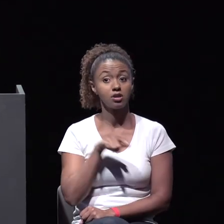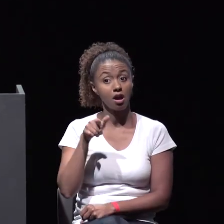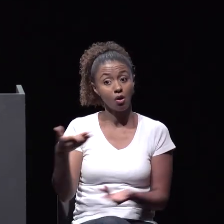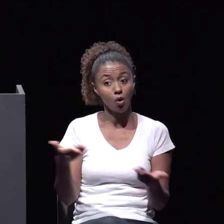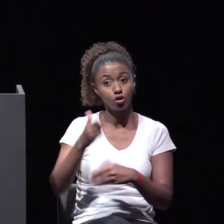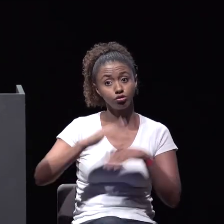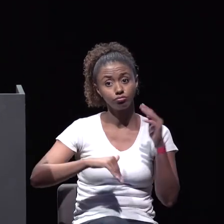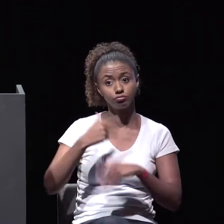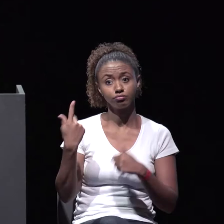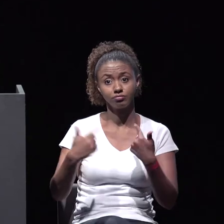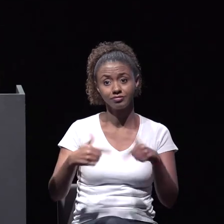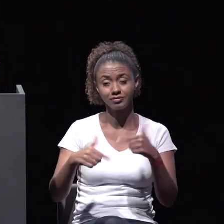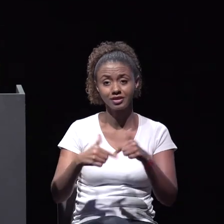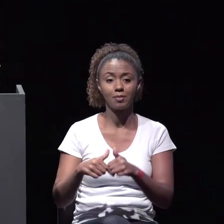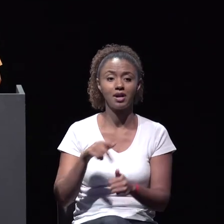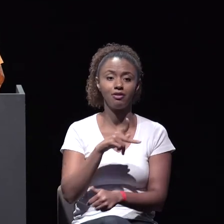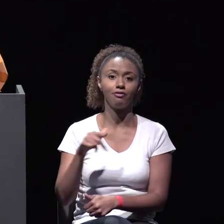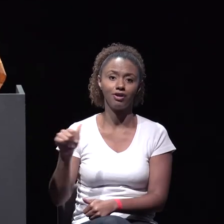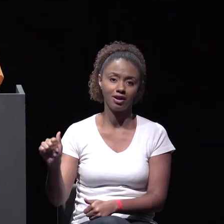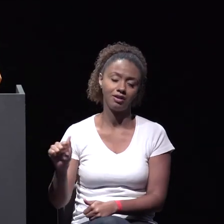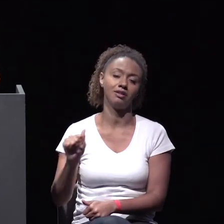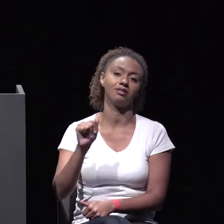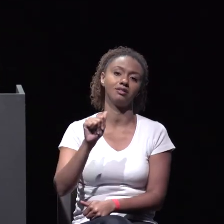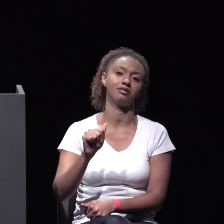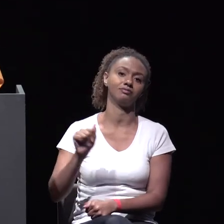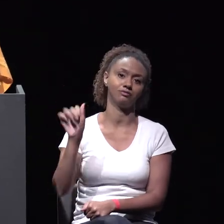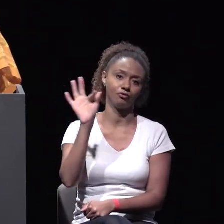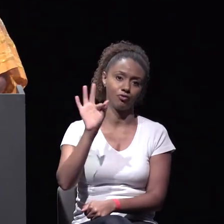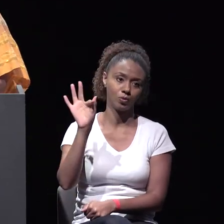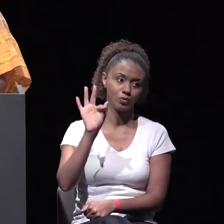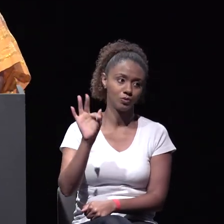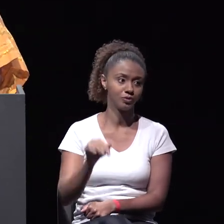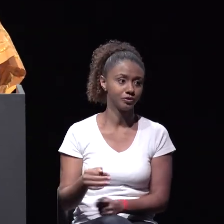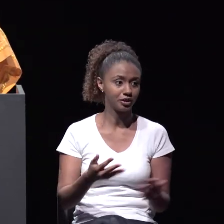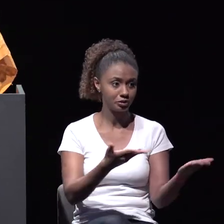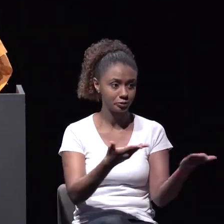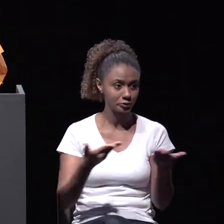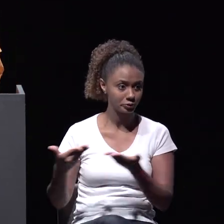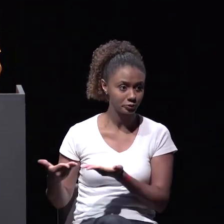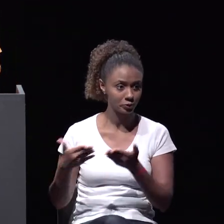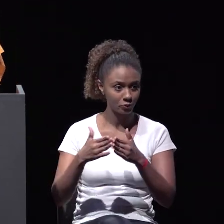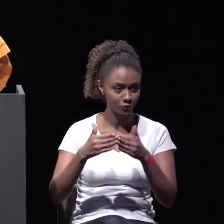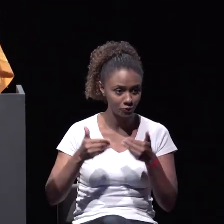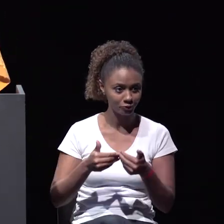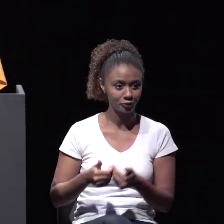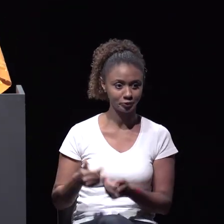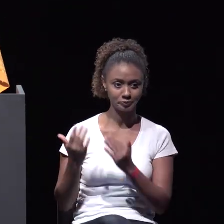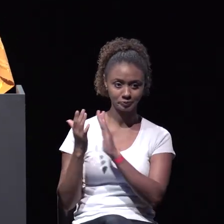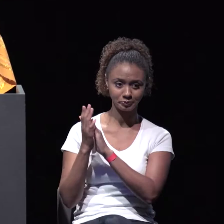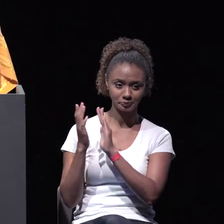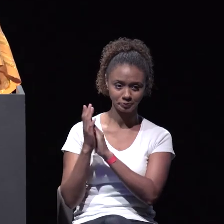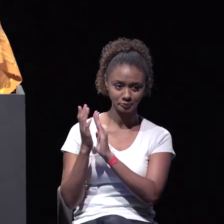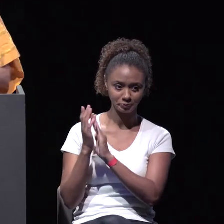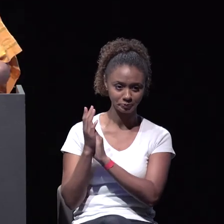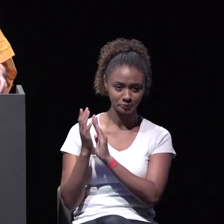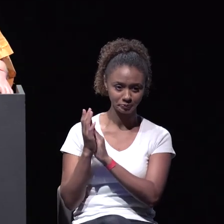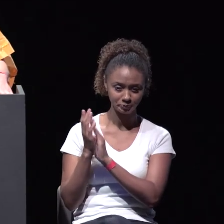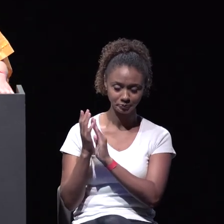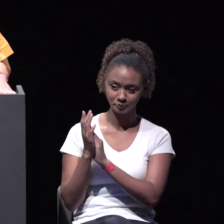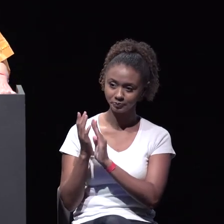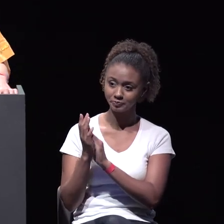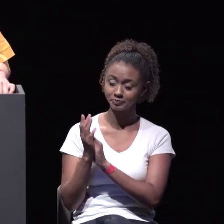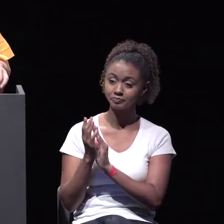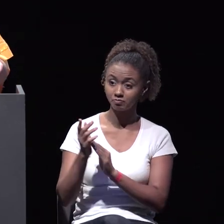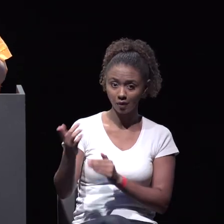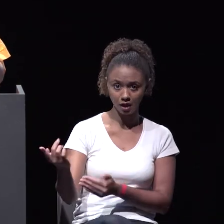na faculdade e cello favor enquanto